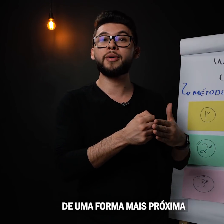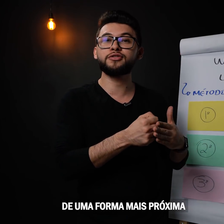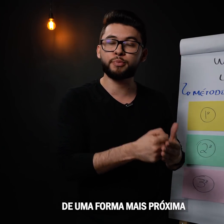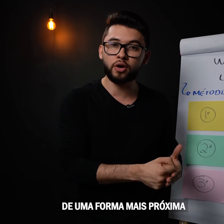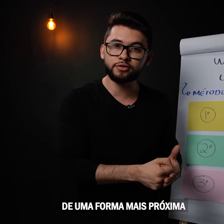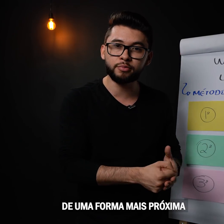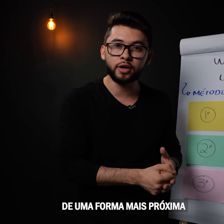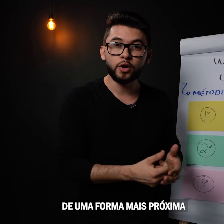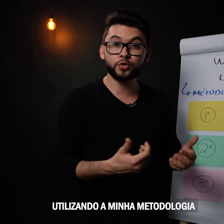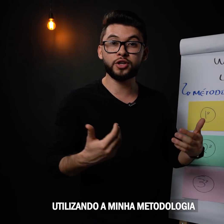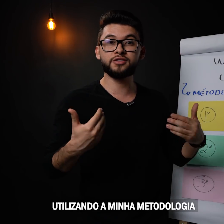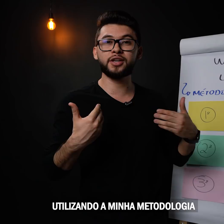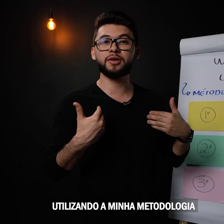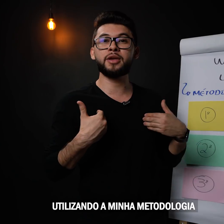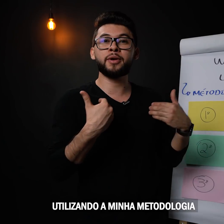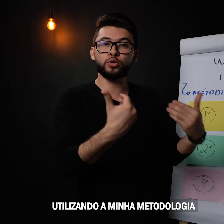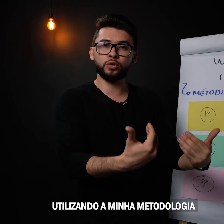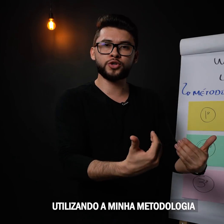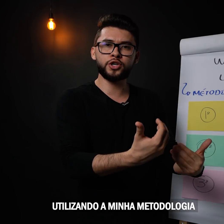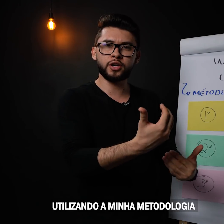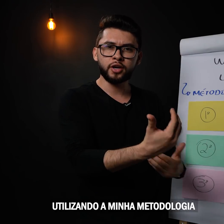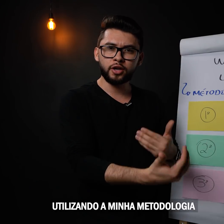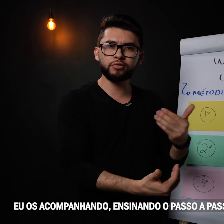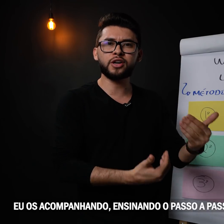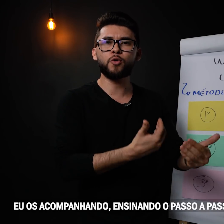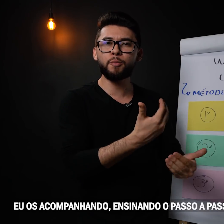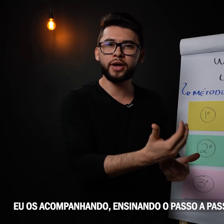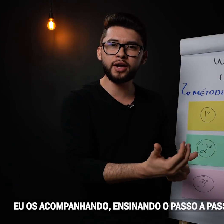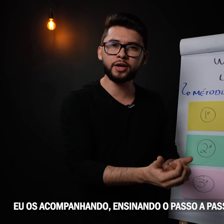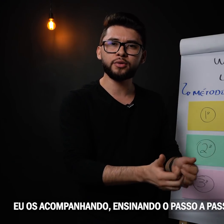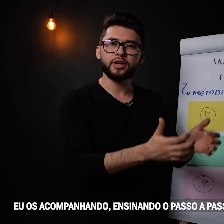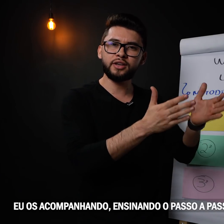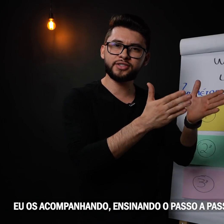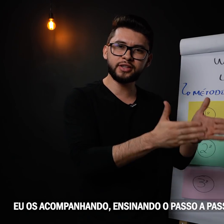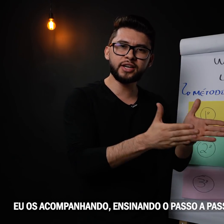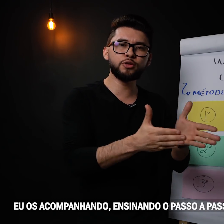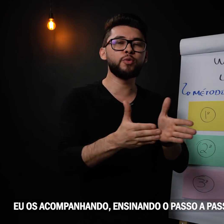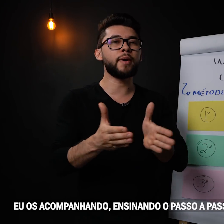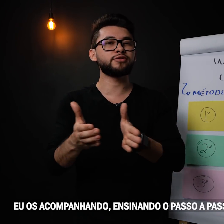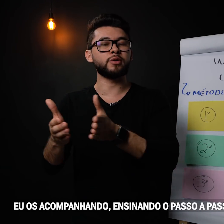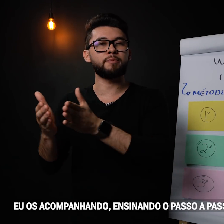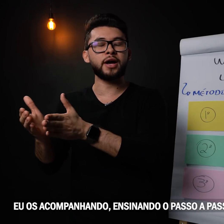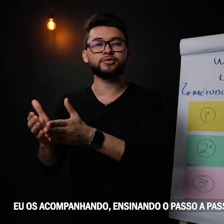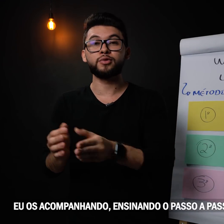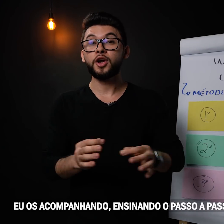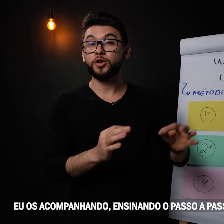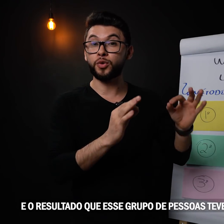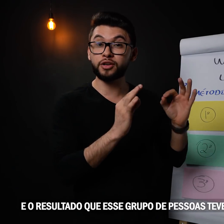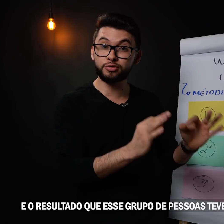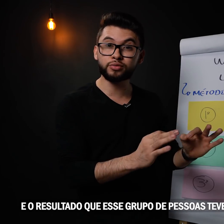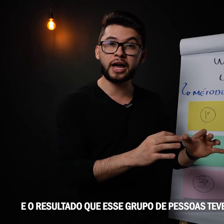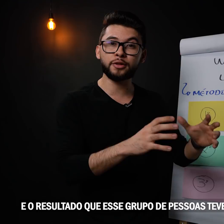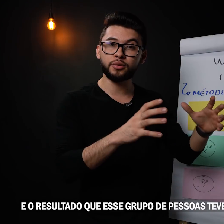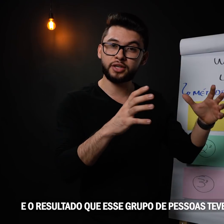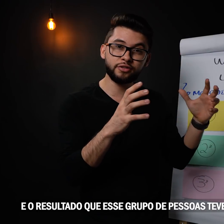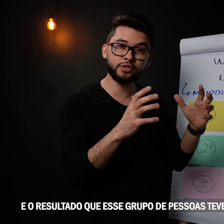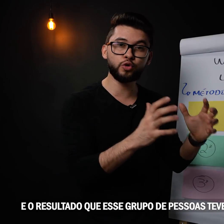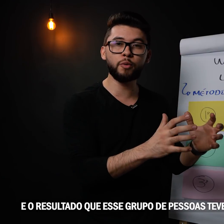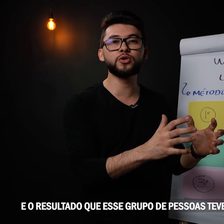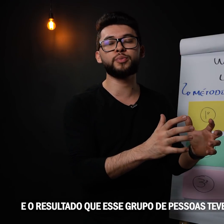mais próxima, utilizando a minha metodologia, eu os acompanhando, ensinando o passo a passo. E o resultado que esse grupo de